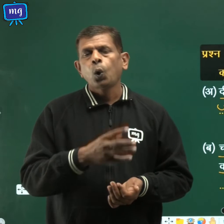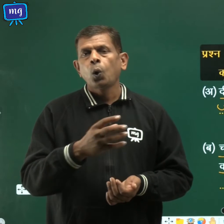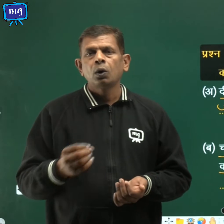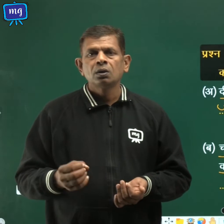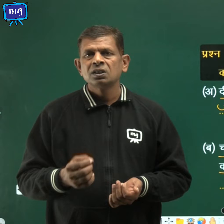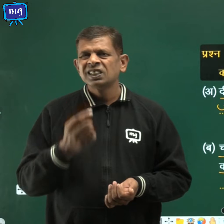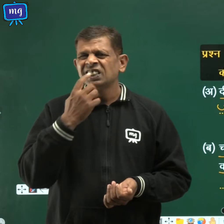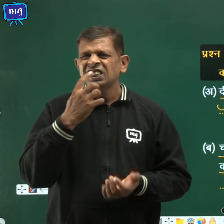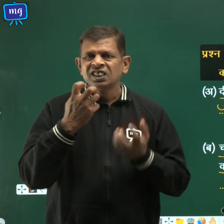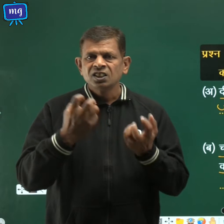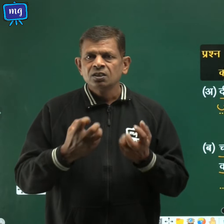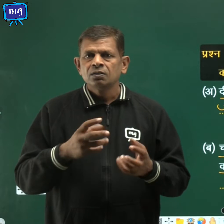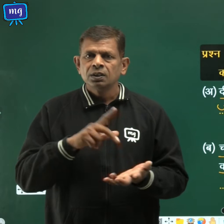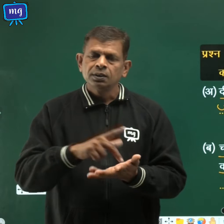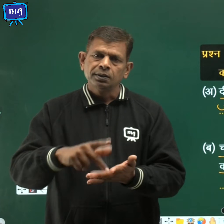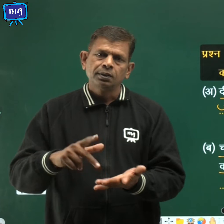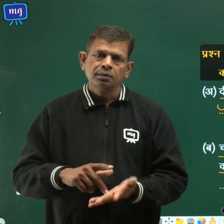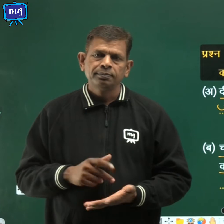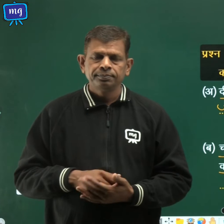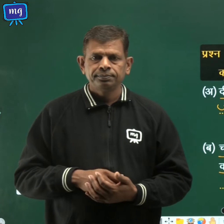और ध्रुवीय क्षेत्र।